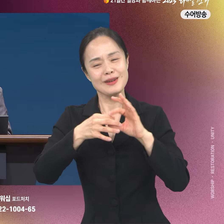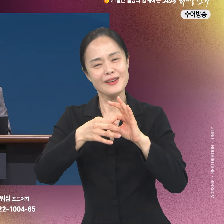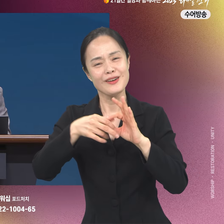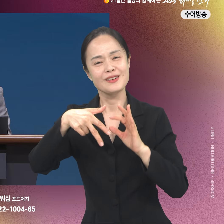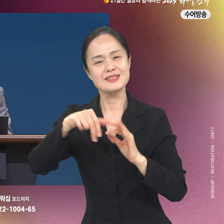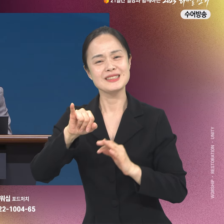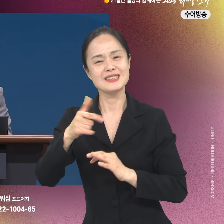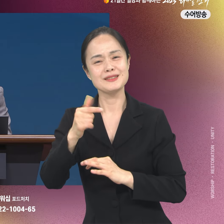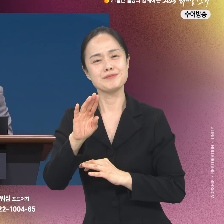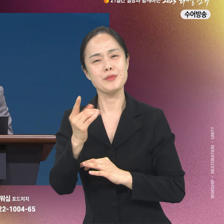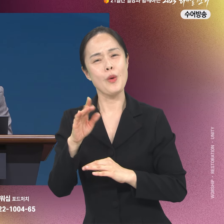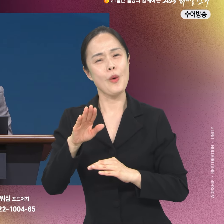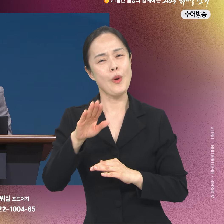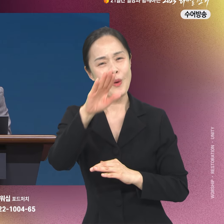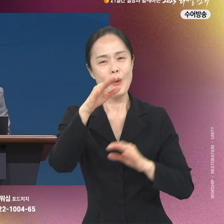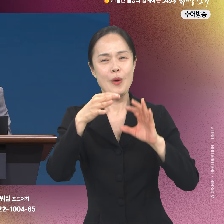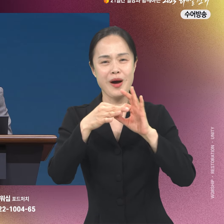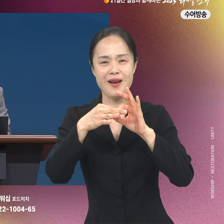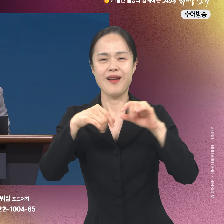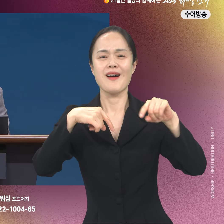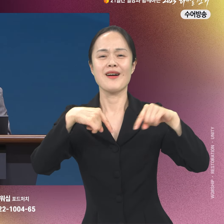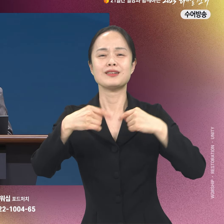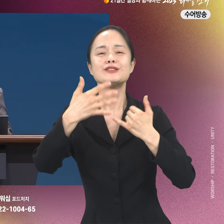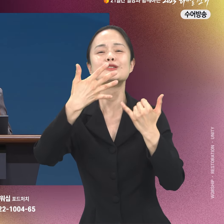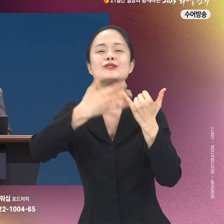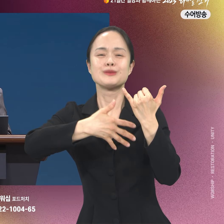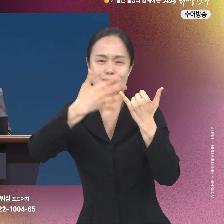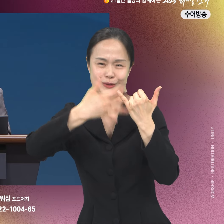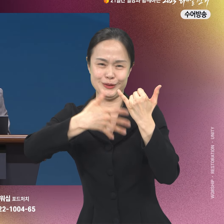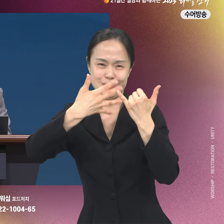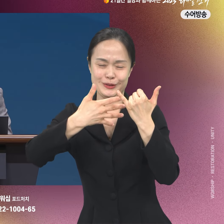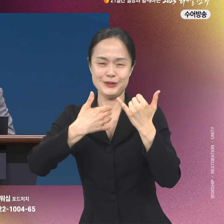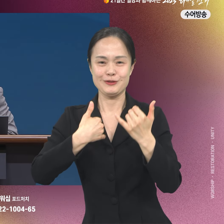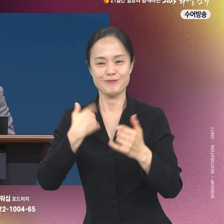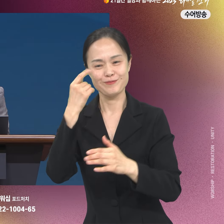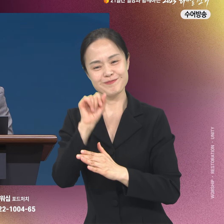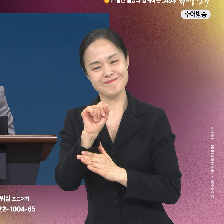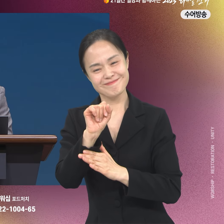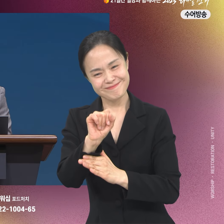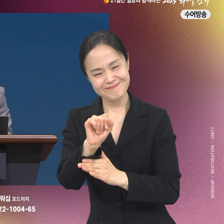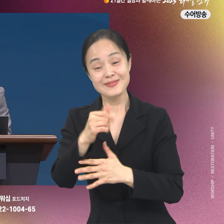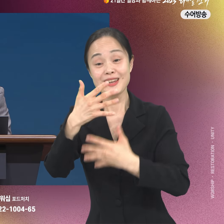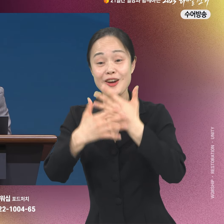난리가 났어요. 그 순간 이제 제가 완전히 무슨 좌파 이렇게 찍혔더라고요.